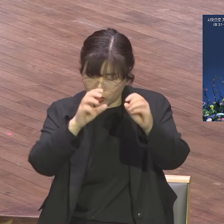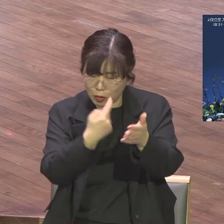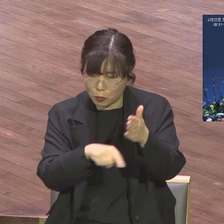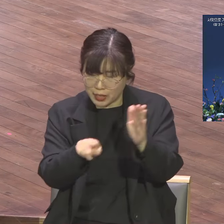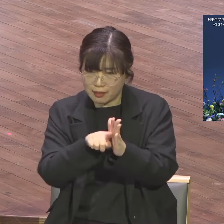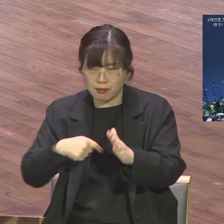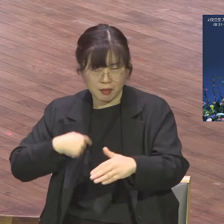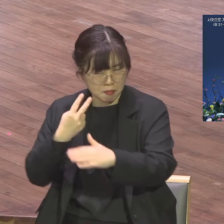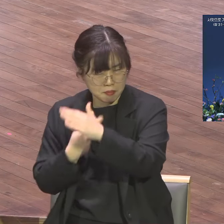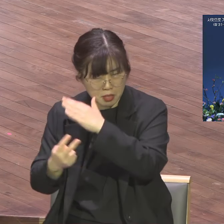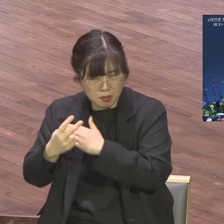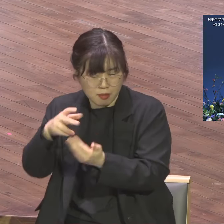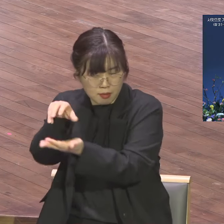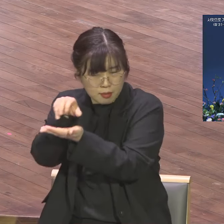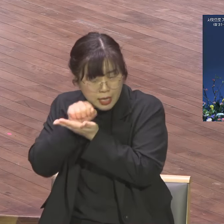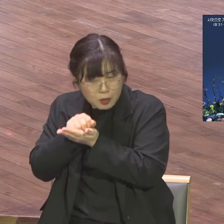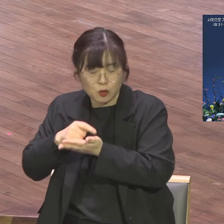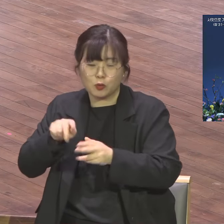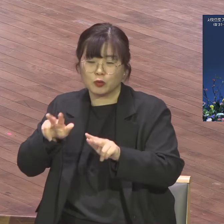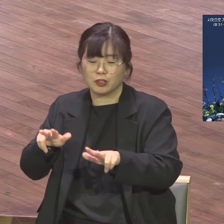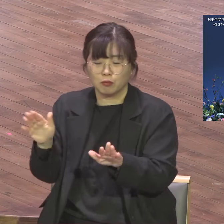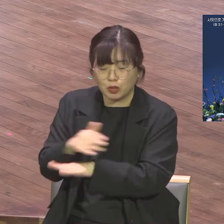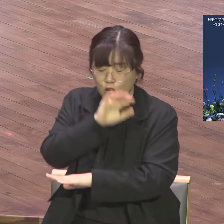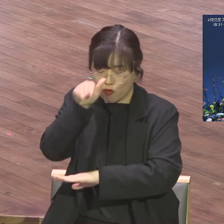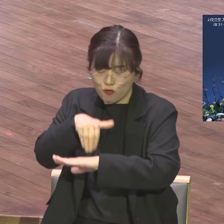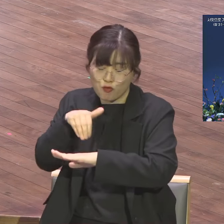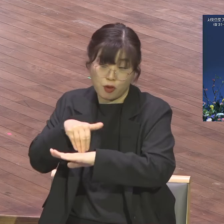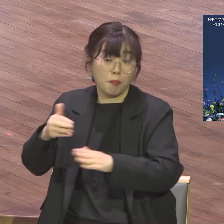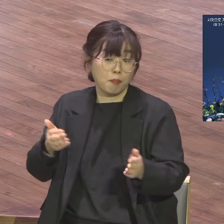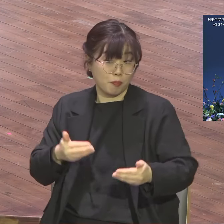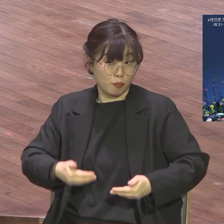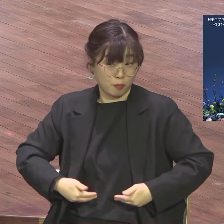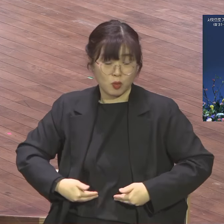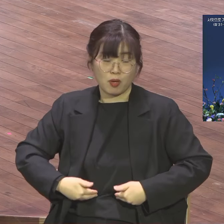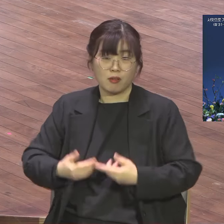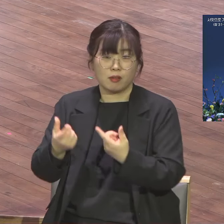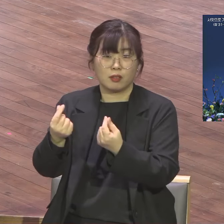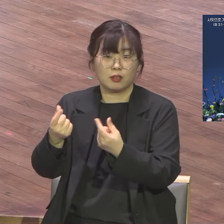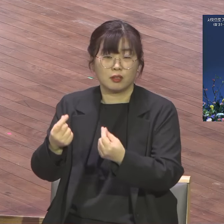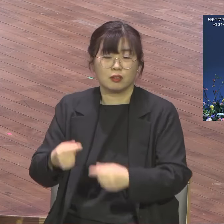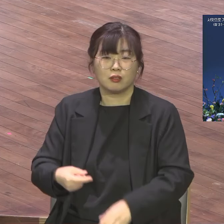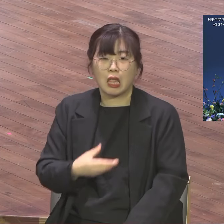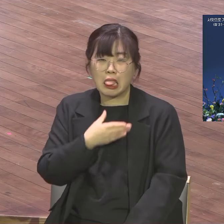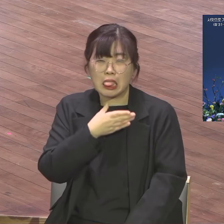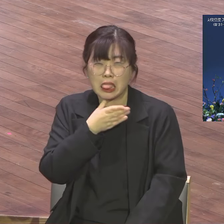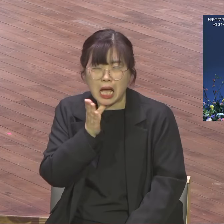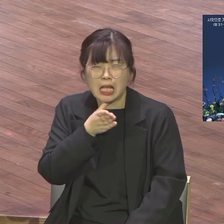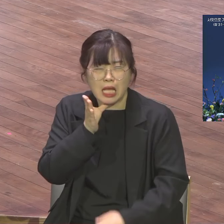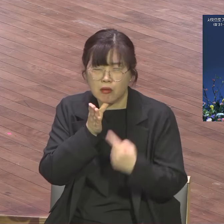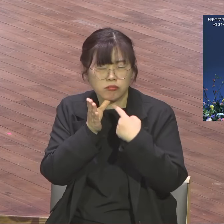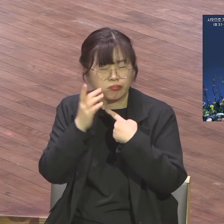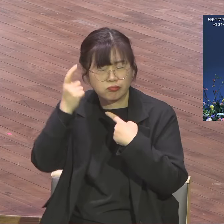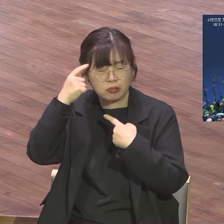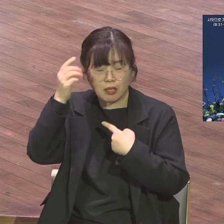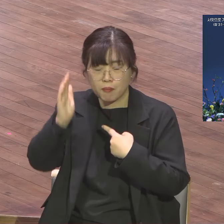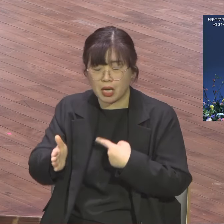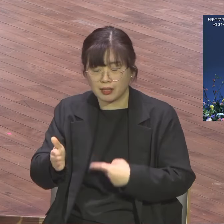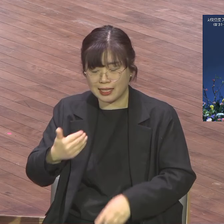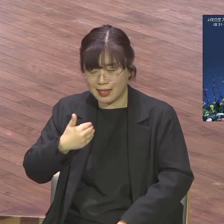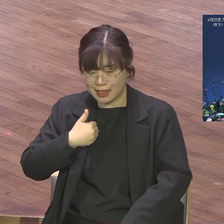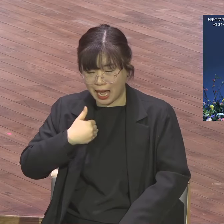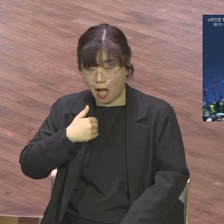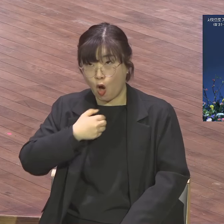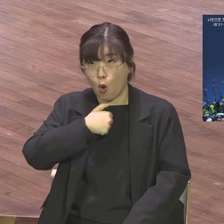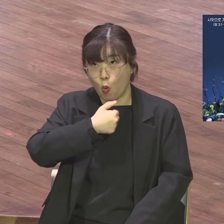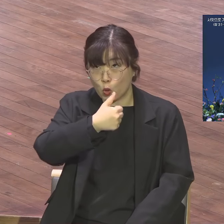내가 지금까지 공부하고 지금까지 내가 닦아왔던 이 실력 이걸 내가 선교 현장에서 내가